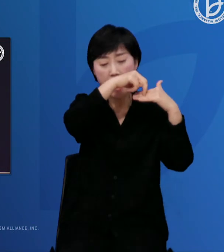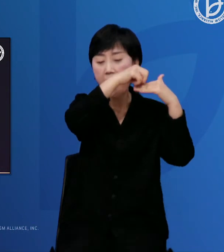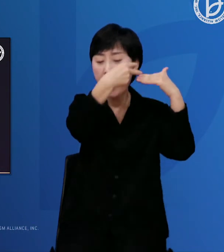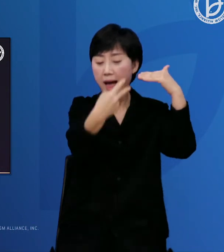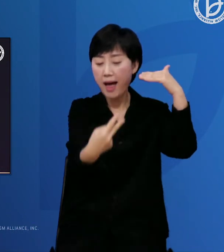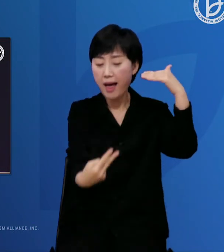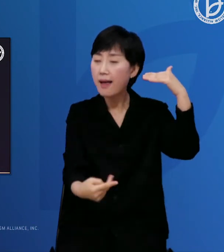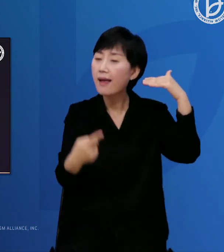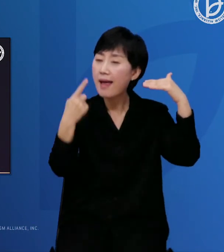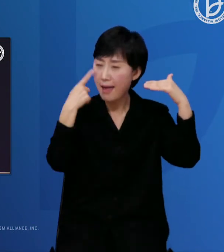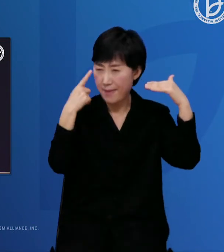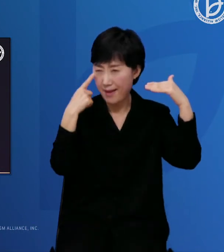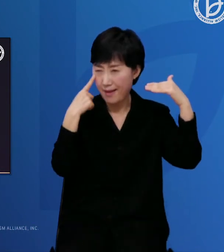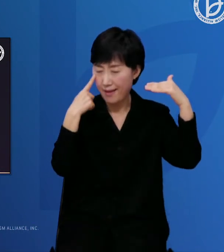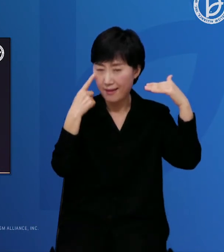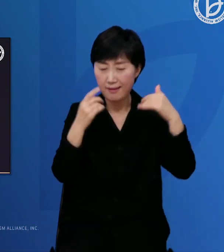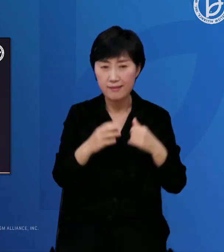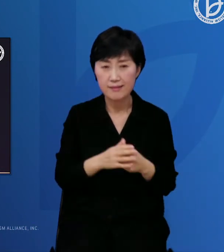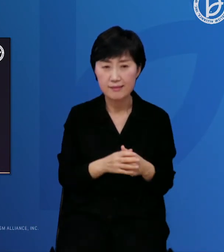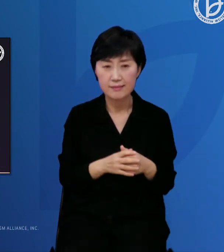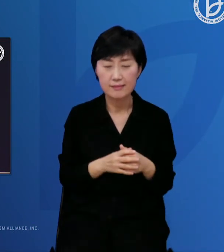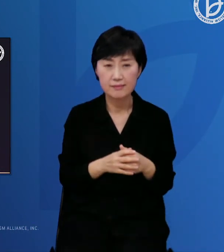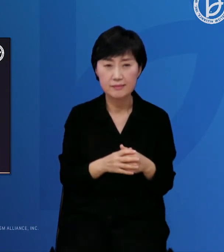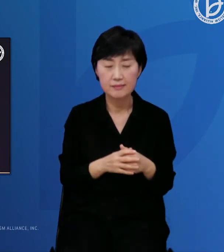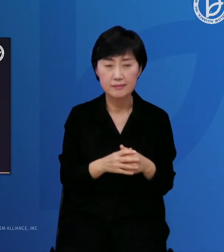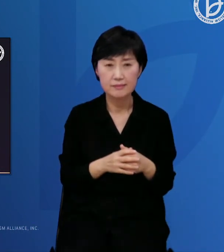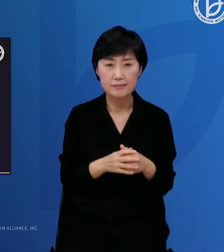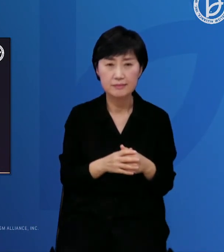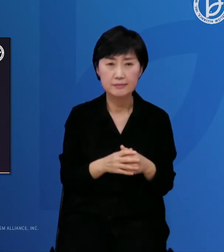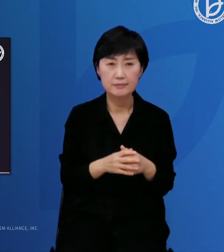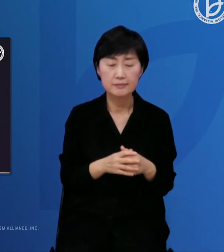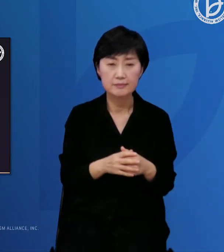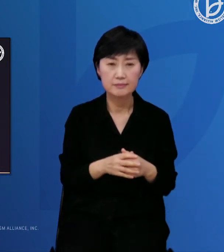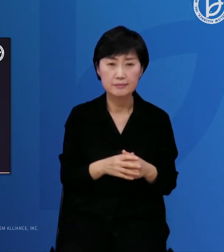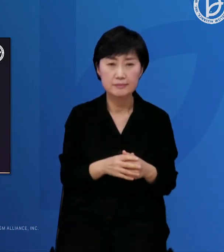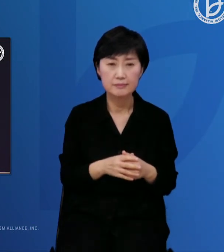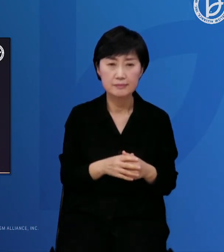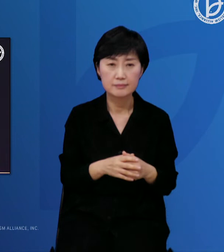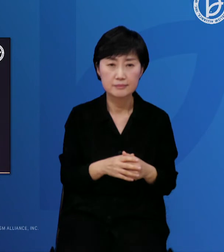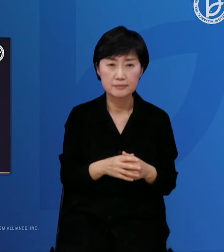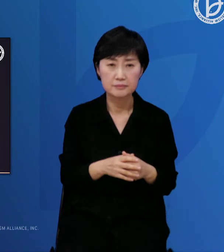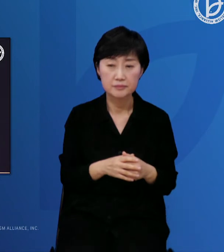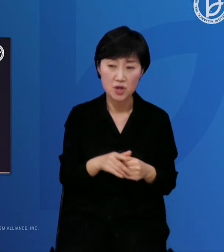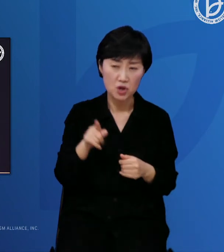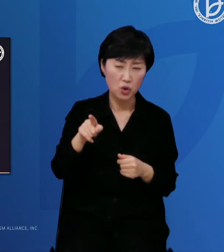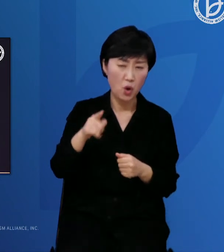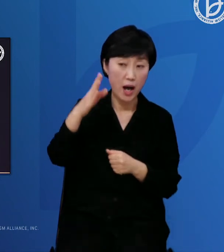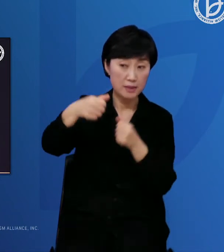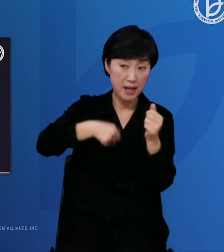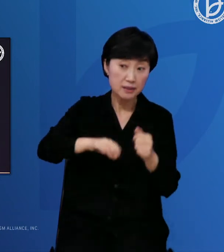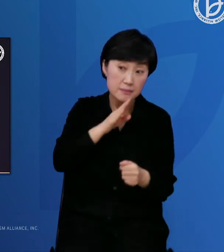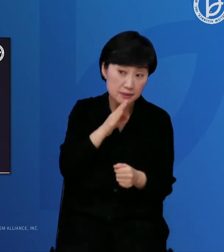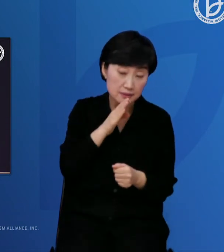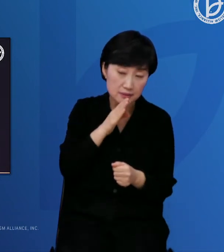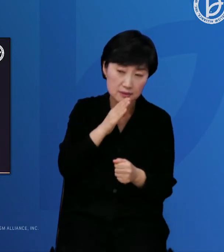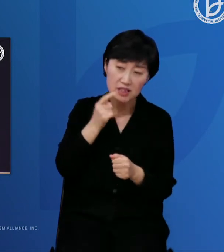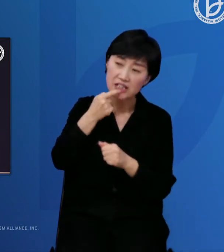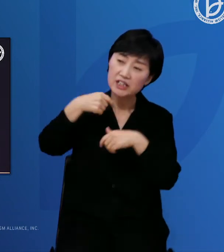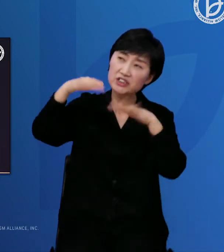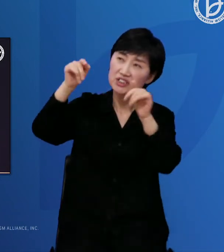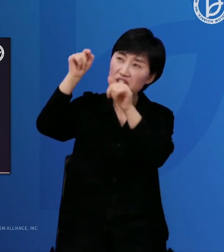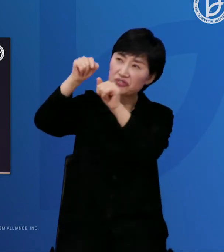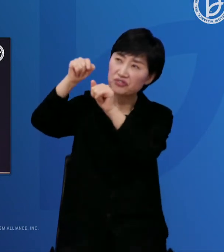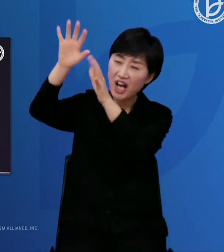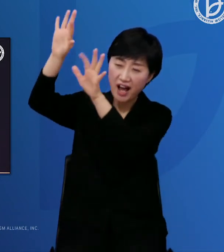Jesus firmly resists, we see the devil again says to him, if you are the Son of God, throw yourself down. 하나님이 천사를 보내서 널